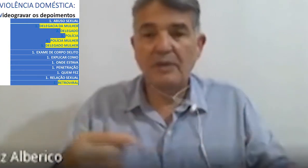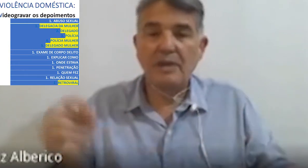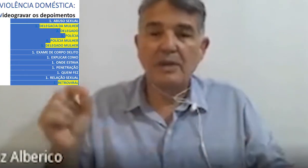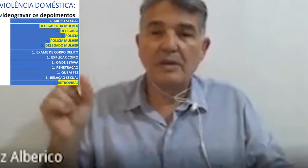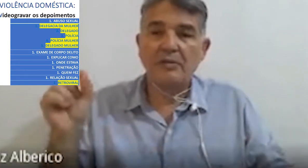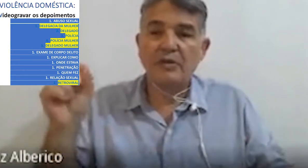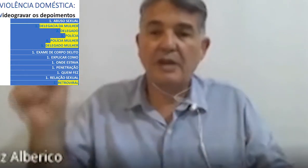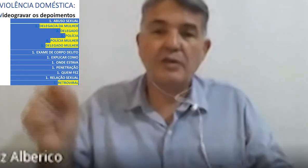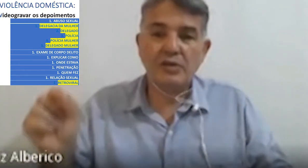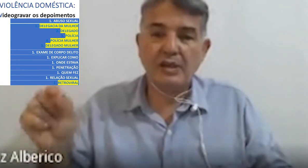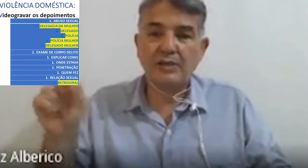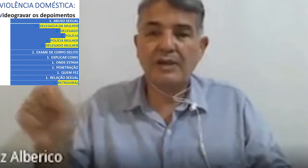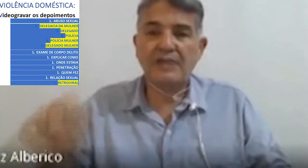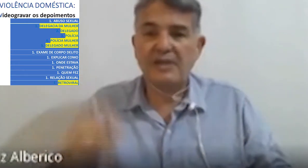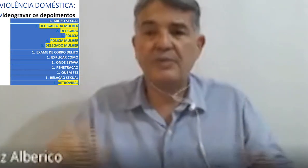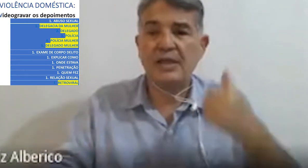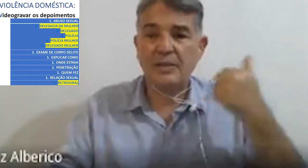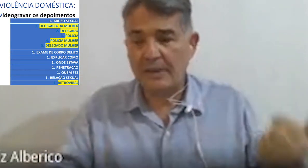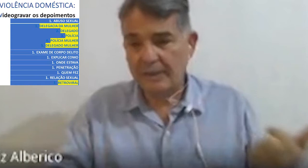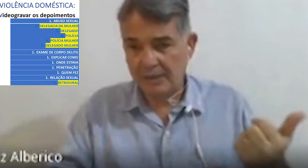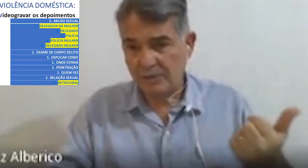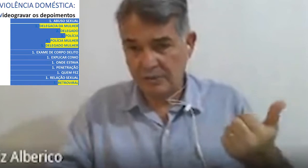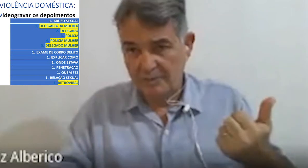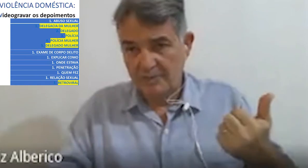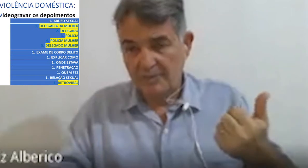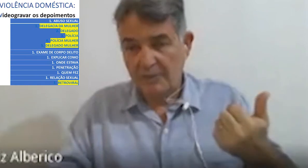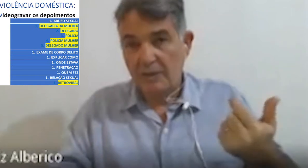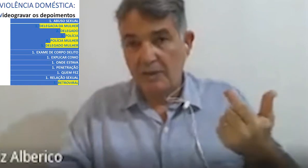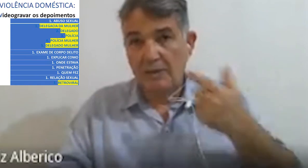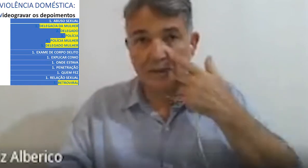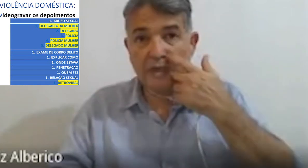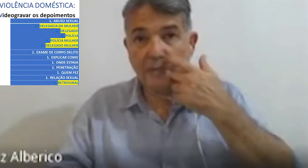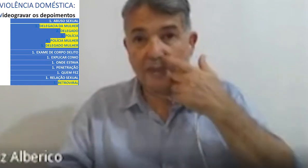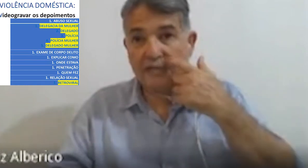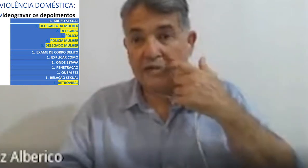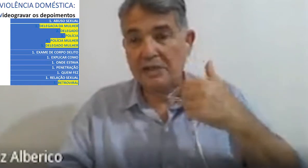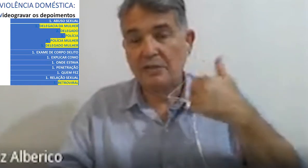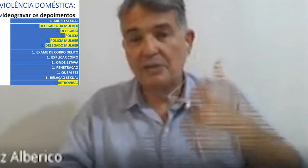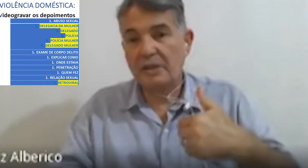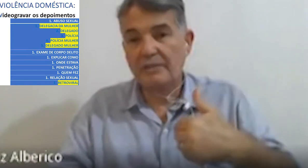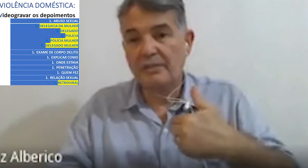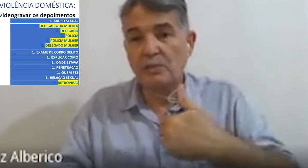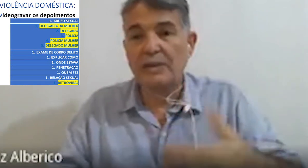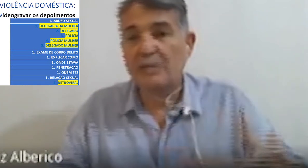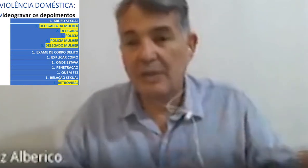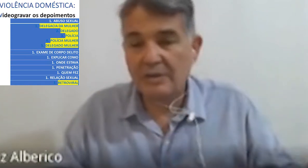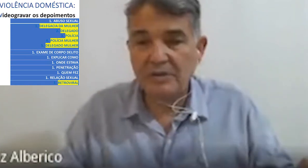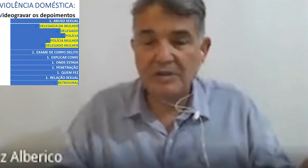intérprete, foi diagnosticado que ela estava sendo abusada pelo padrasto. Então, de repente, vocês vão ter no atendimento de